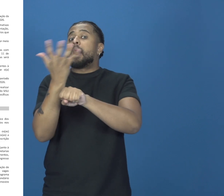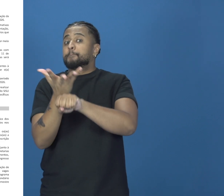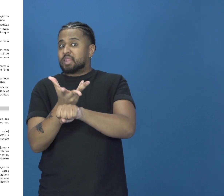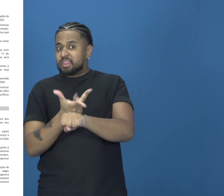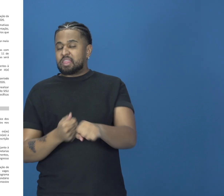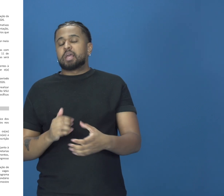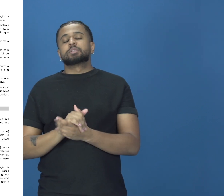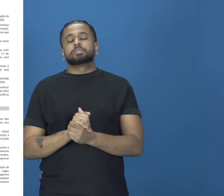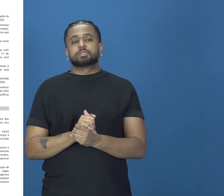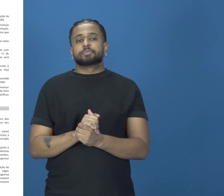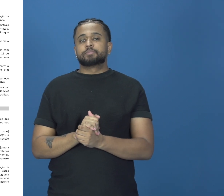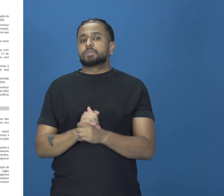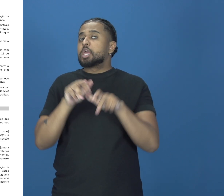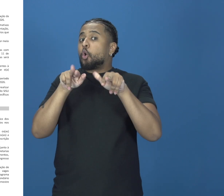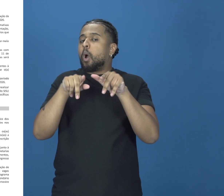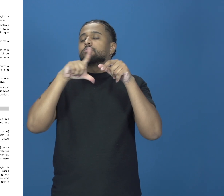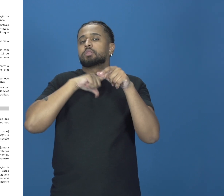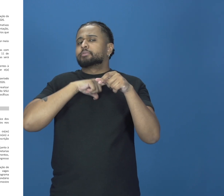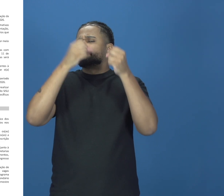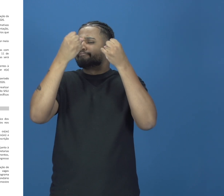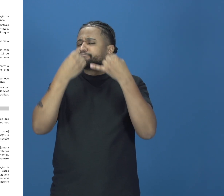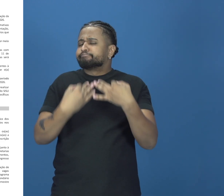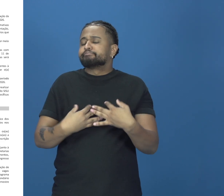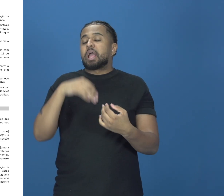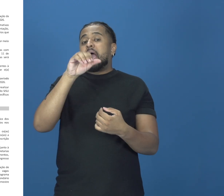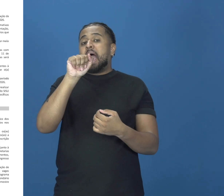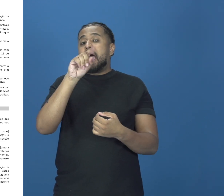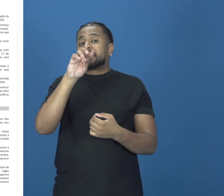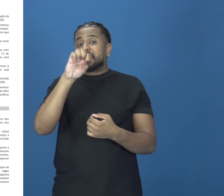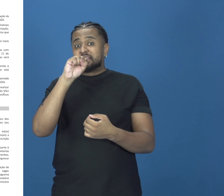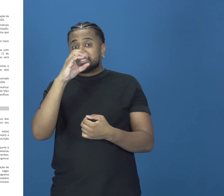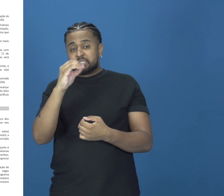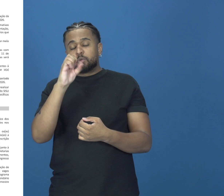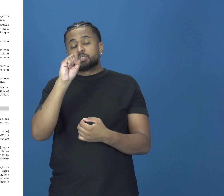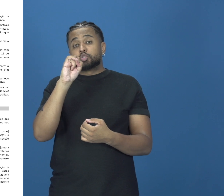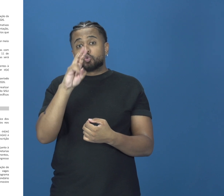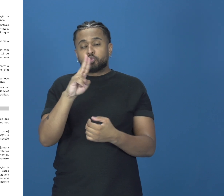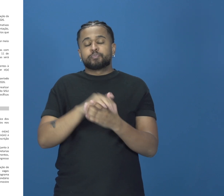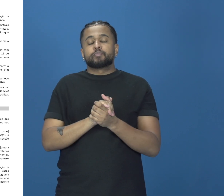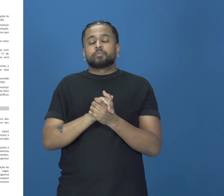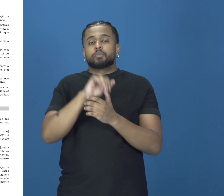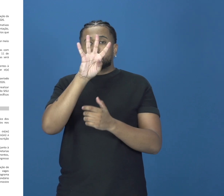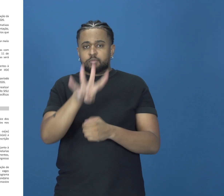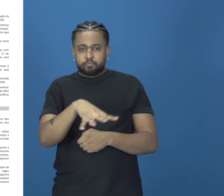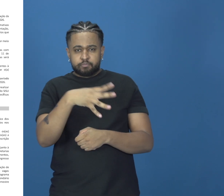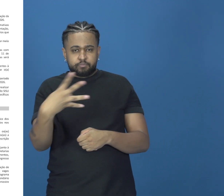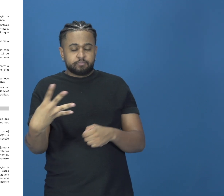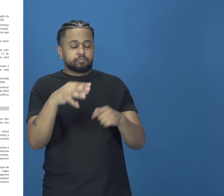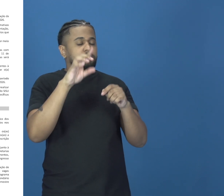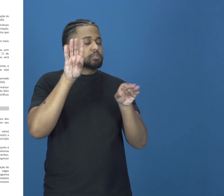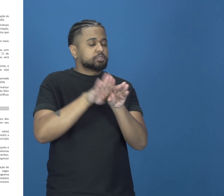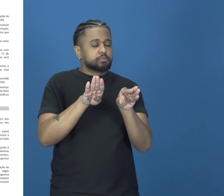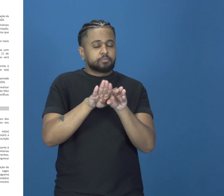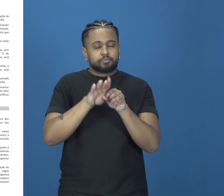habilidades específicas conforme previsto no termo de adesão do SISU 2026. O cronograma e